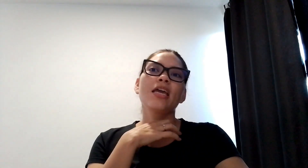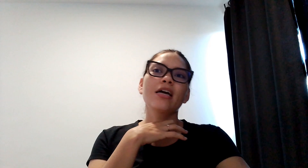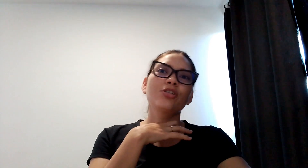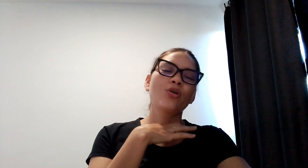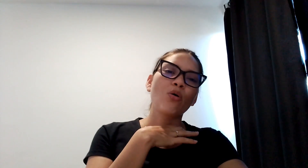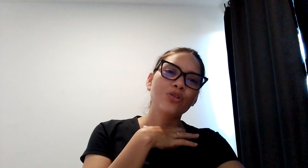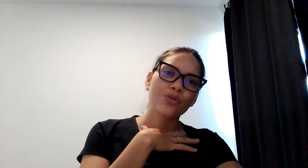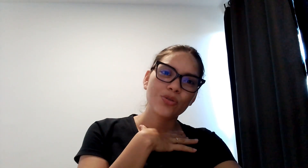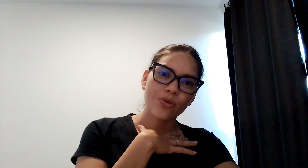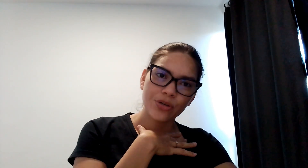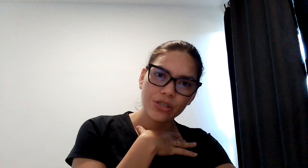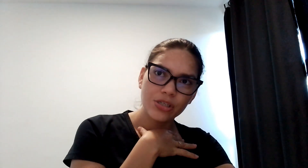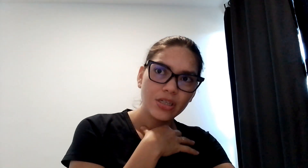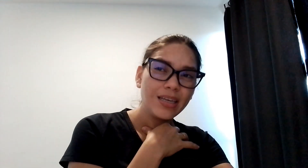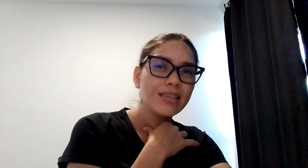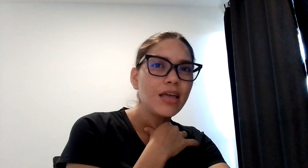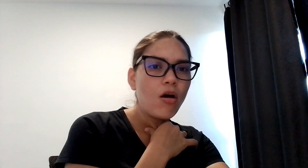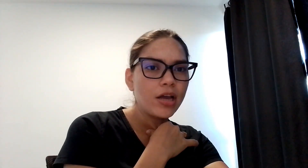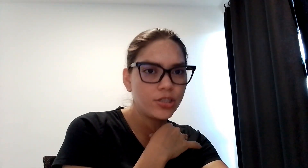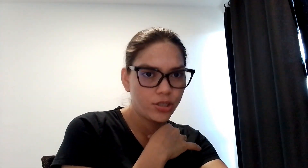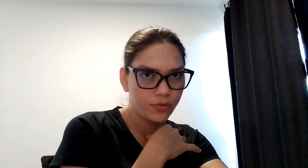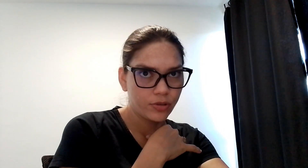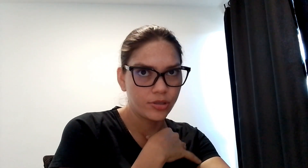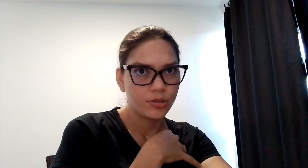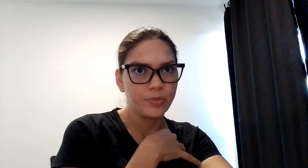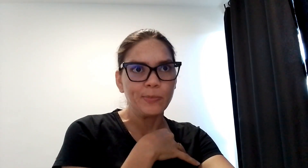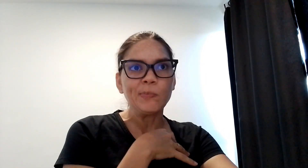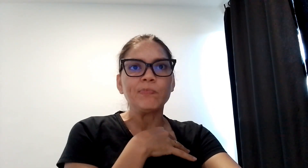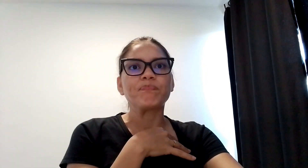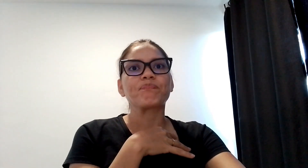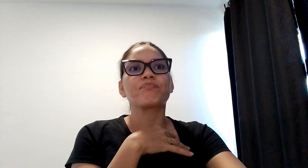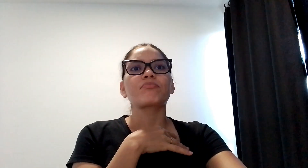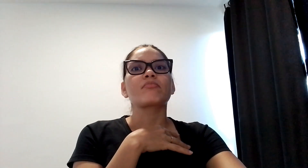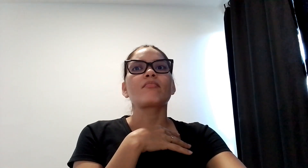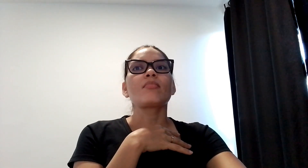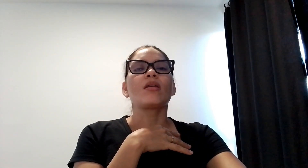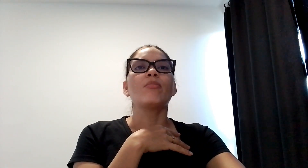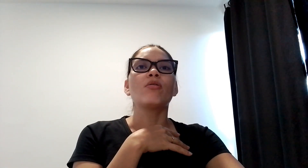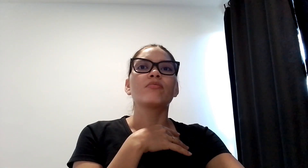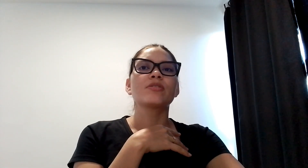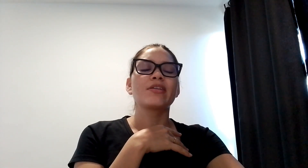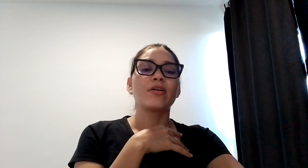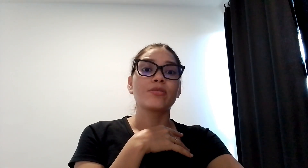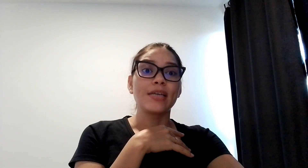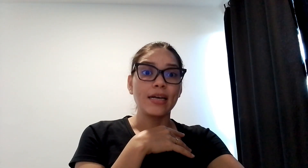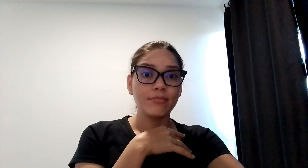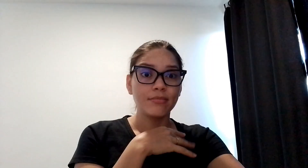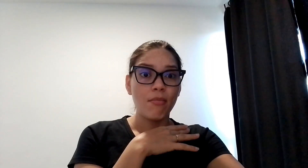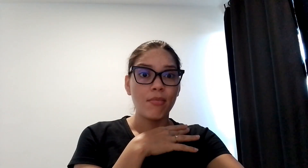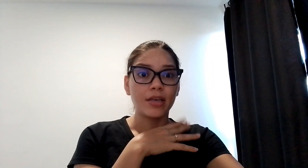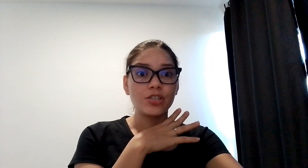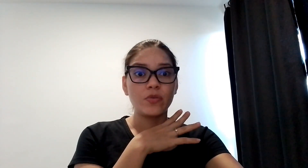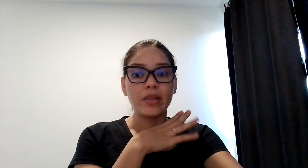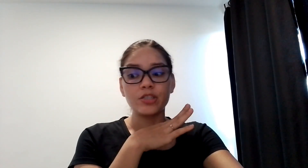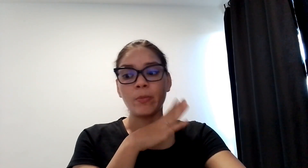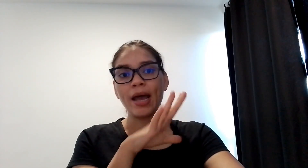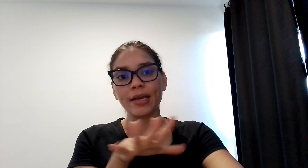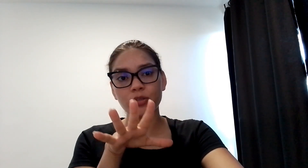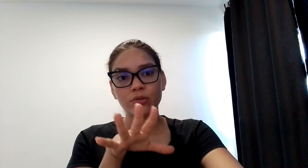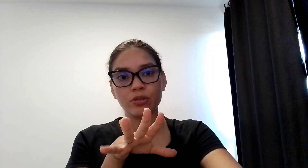as construções interrogativas? Bom, você vai usar o que a gente fala de